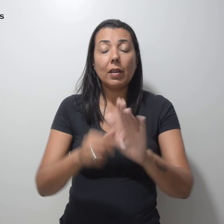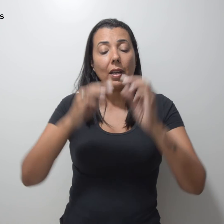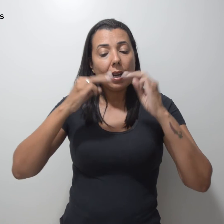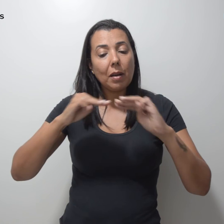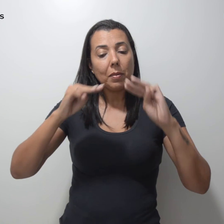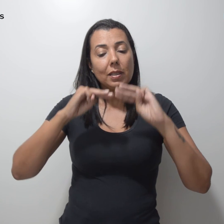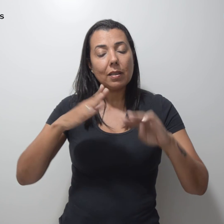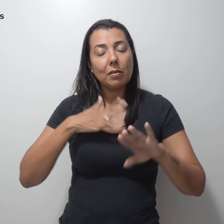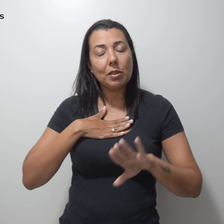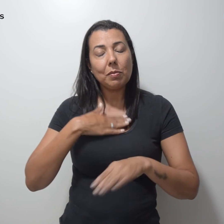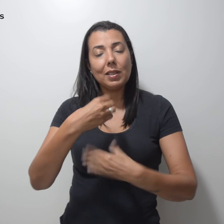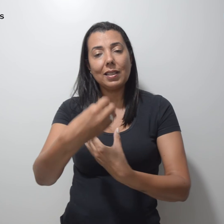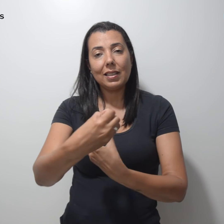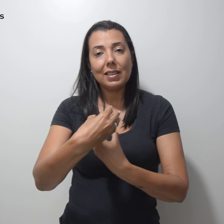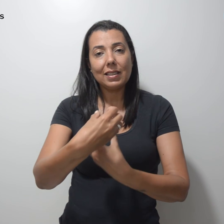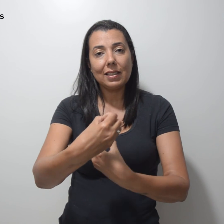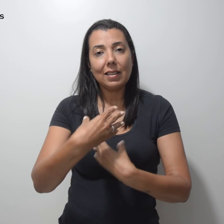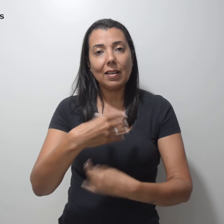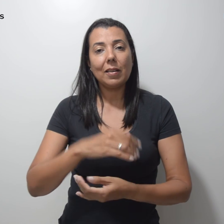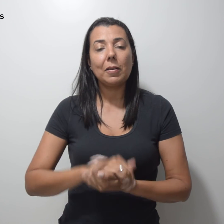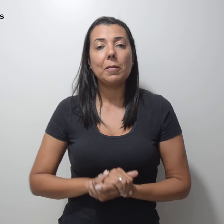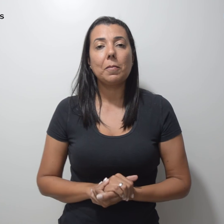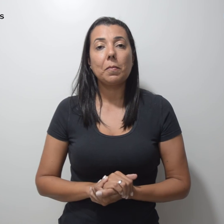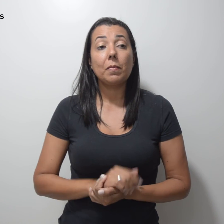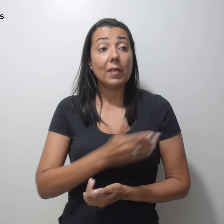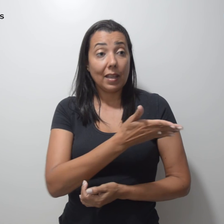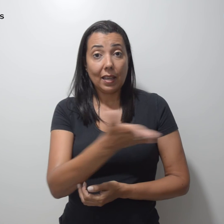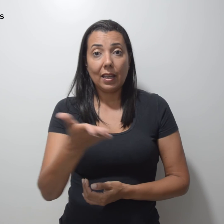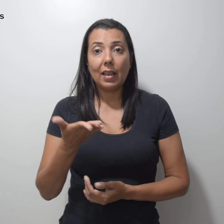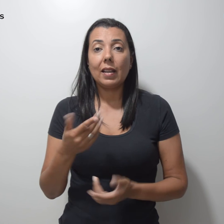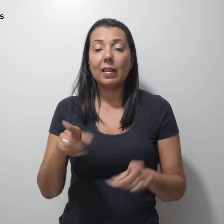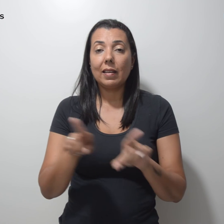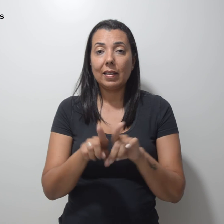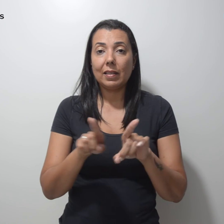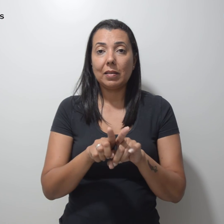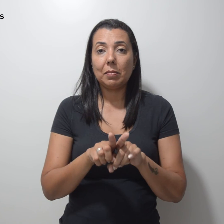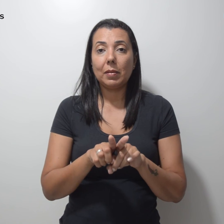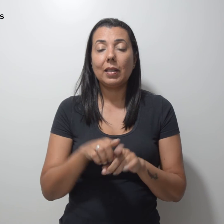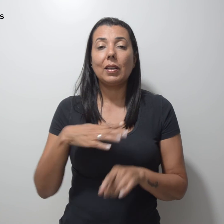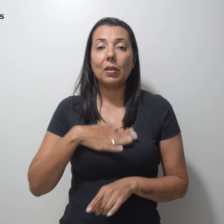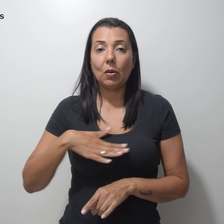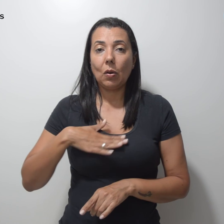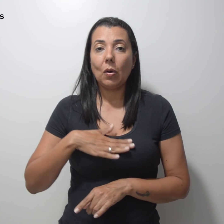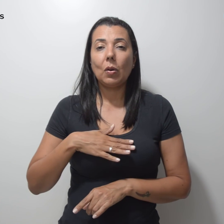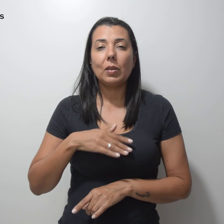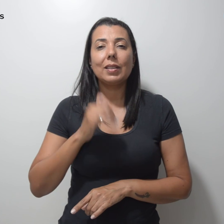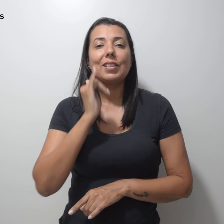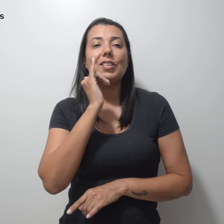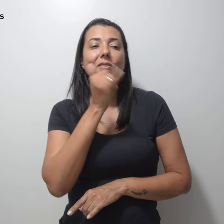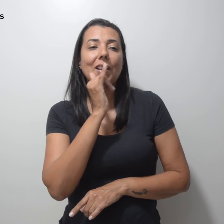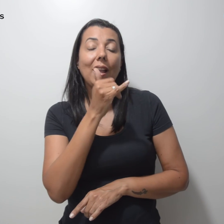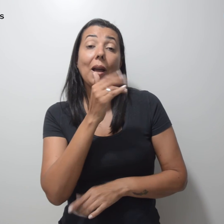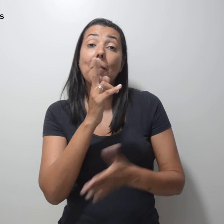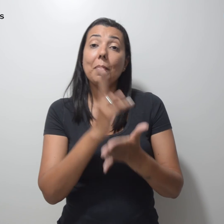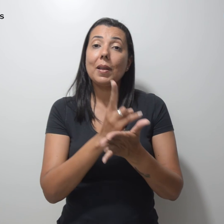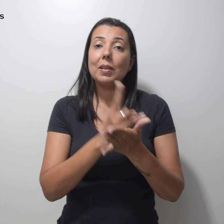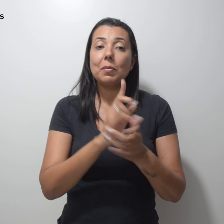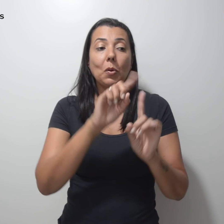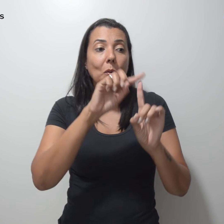me alfabetizar. Ela, que inclusive gosta de contar que, mesmo grávida, não